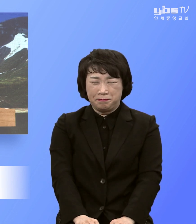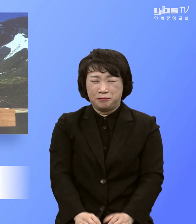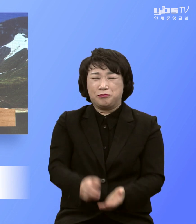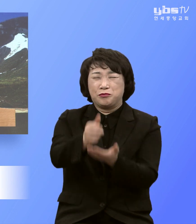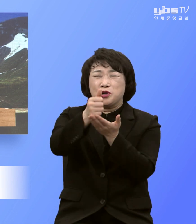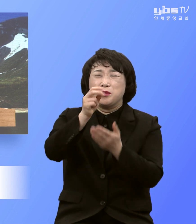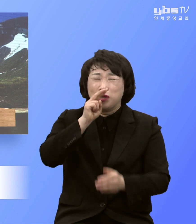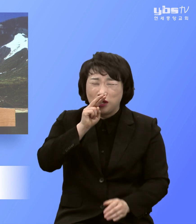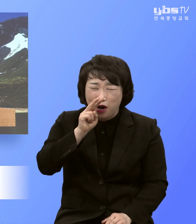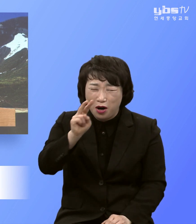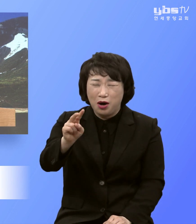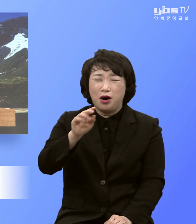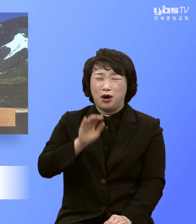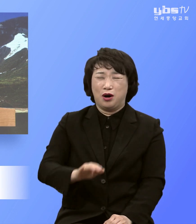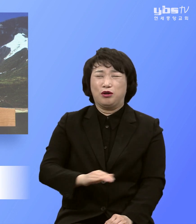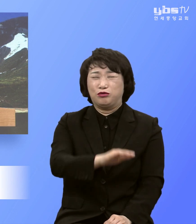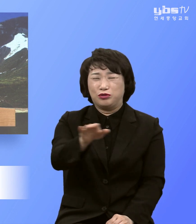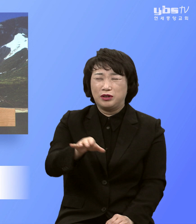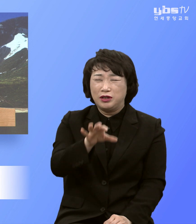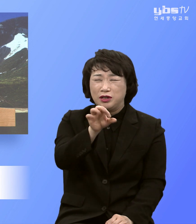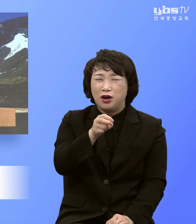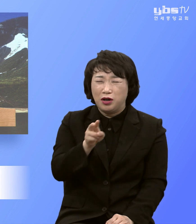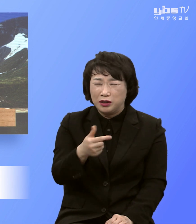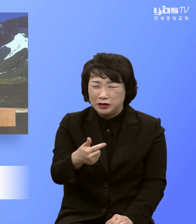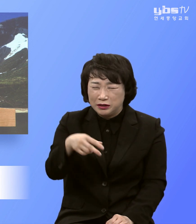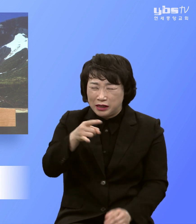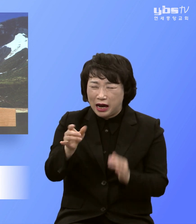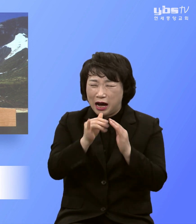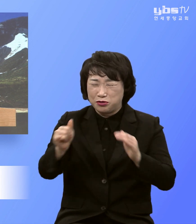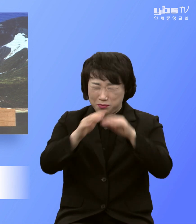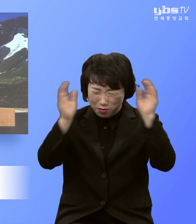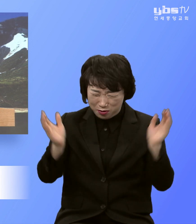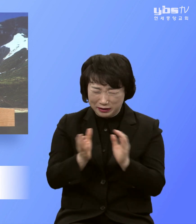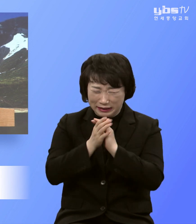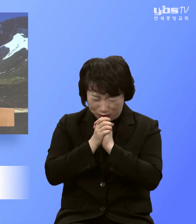주여 우리 연세가족이 기도하게 하시고